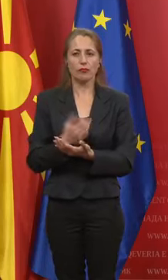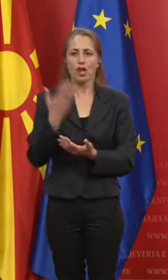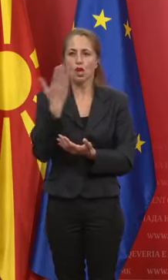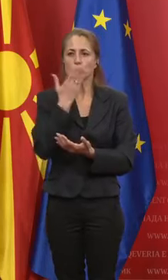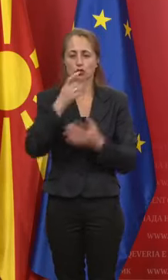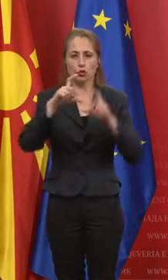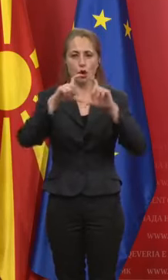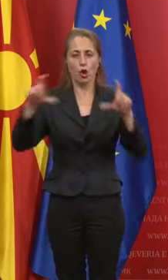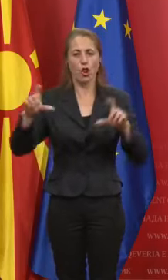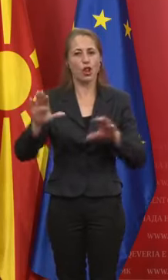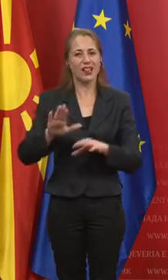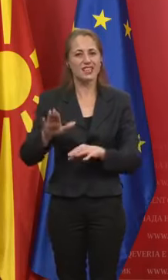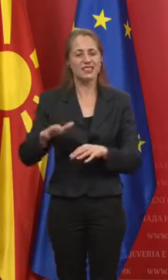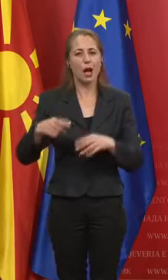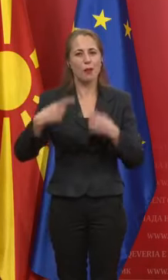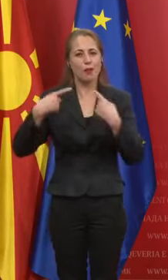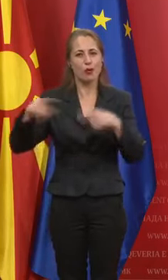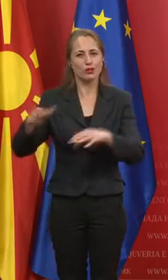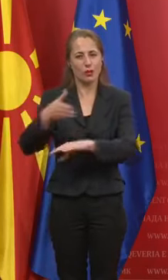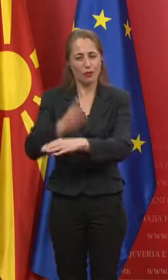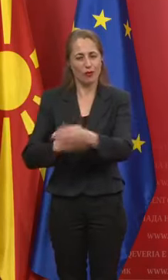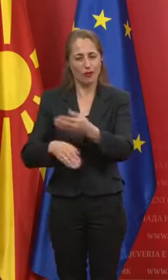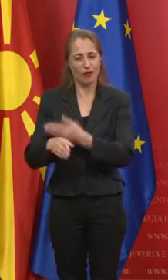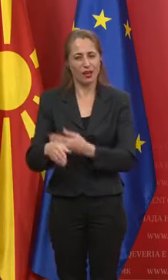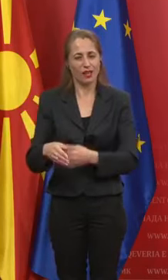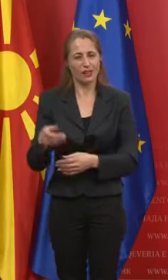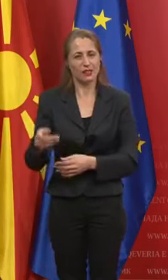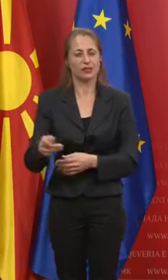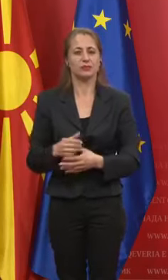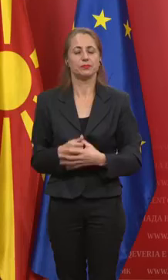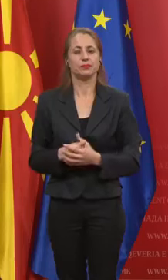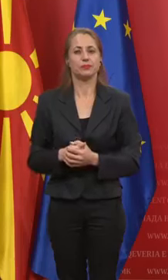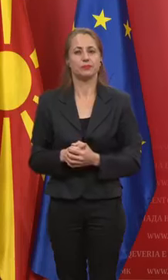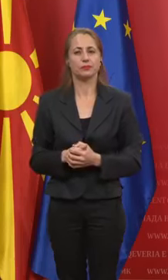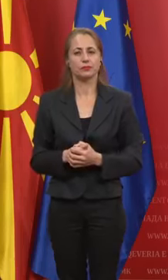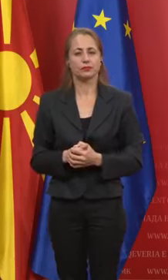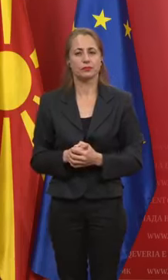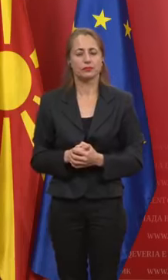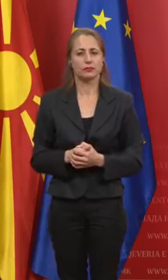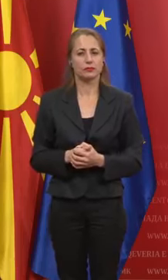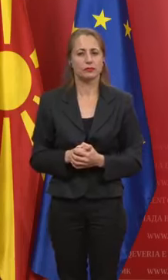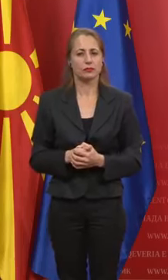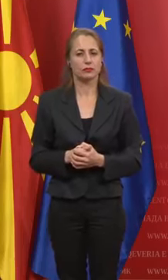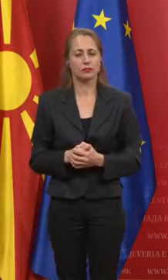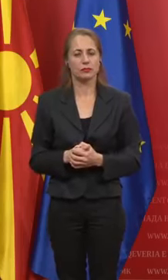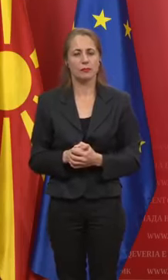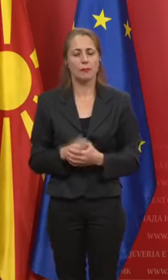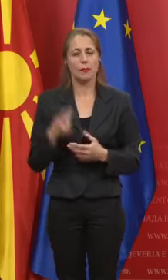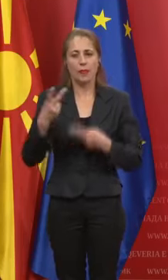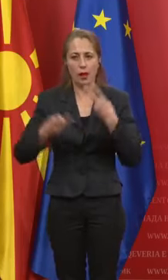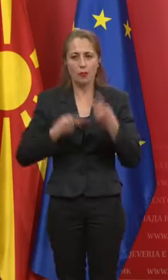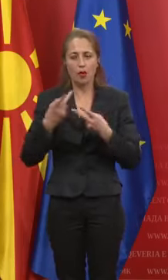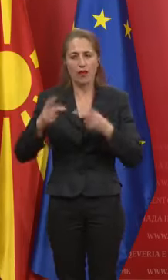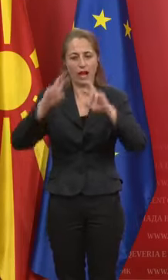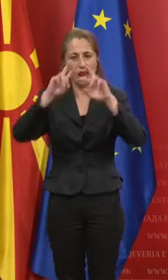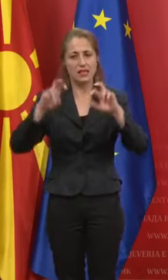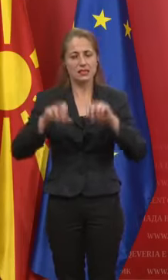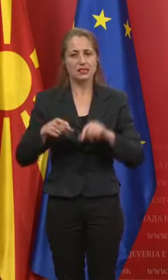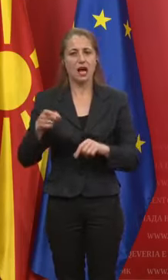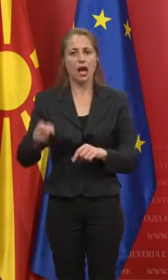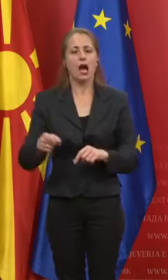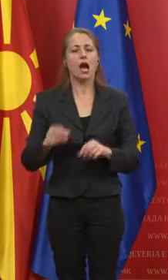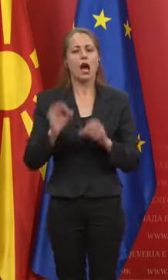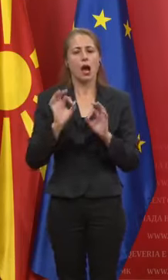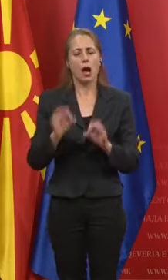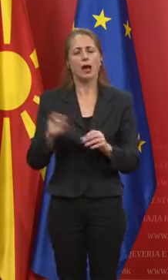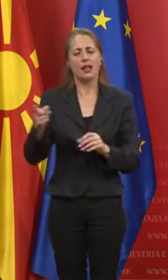училиштата за деца со посебни потреби, имајќи кој предвид тоа дека проверката, анализата покаже дека се наистина